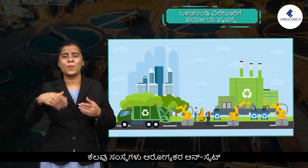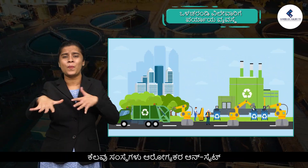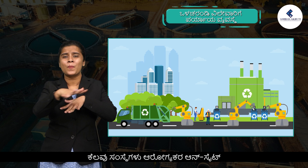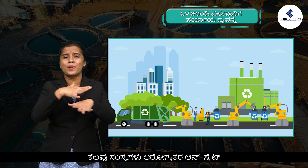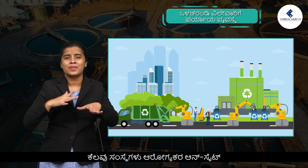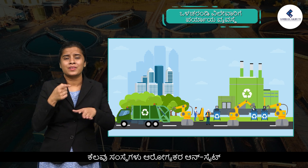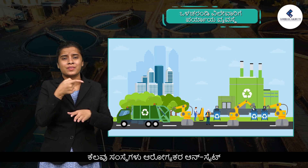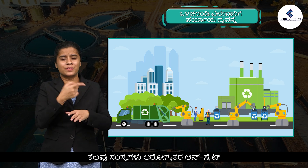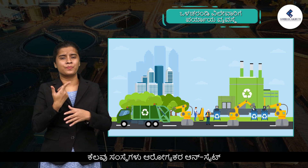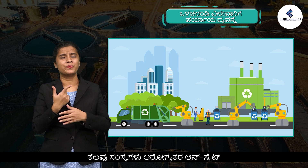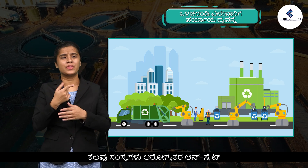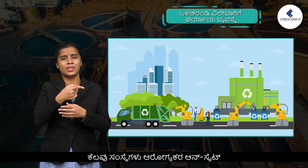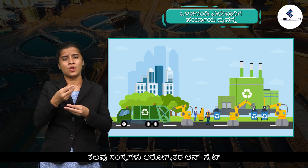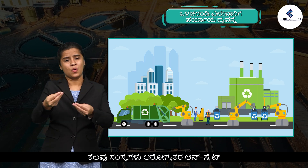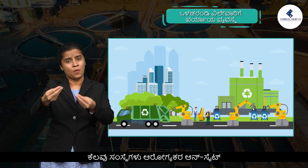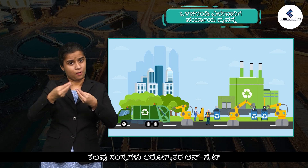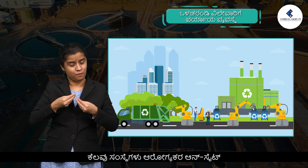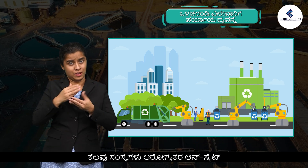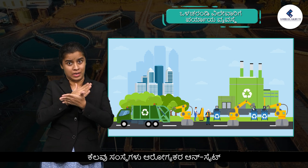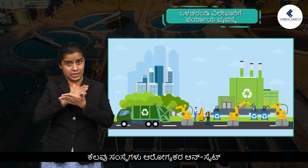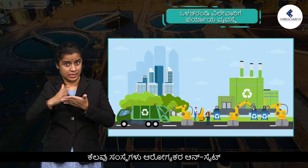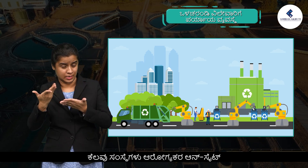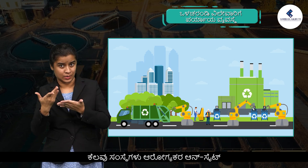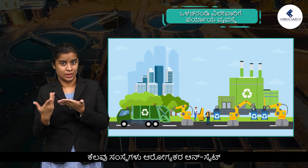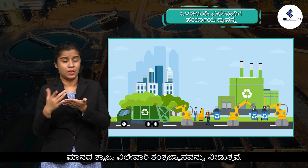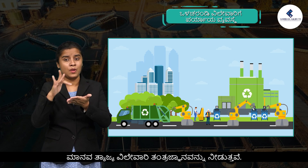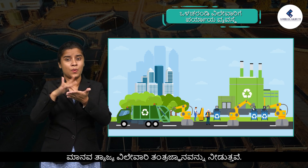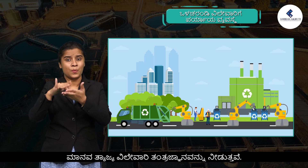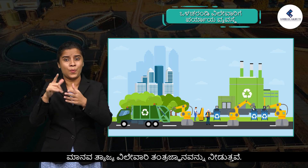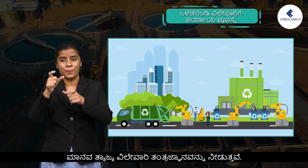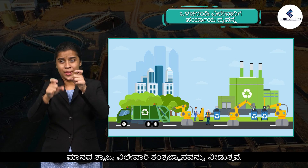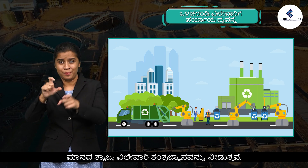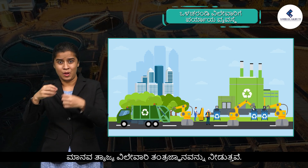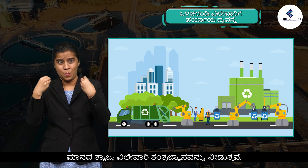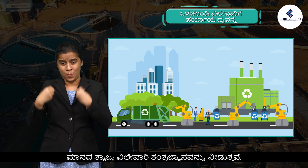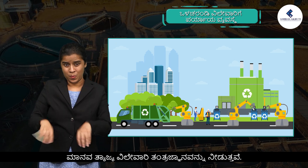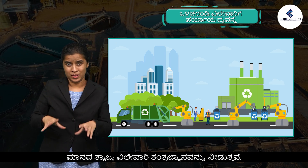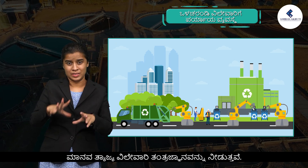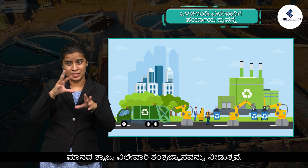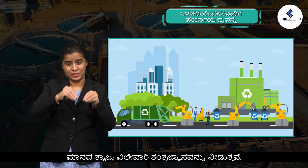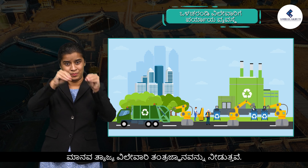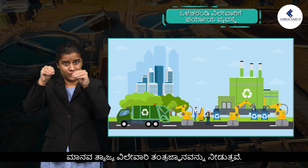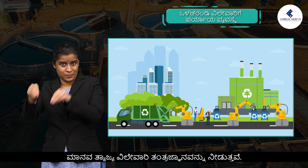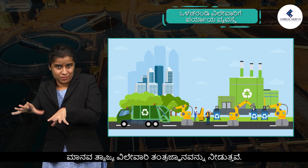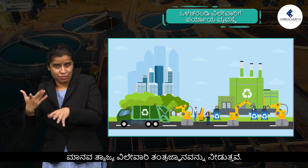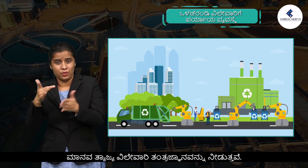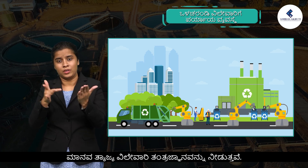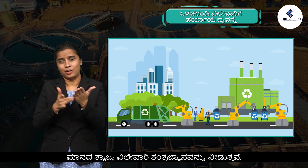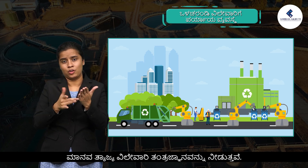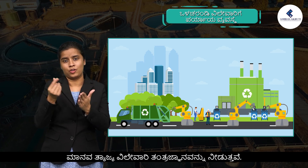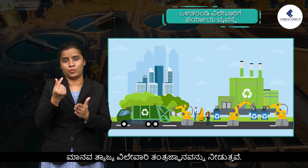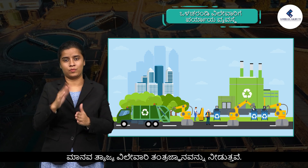ಕೆಲವು ಸಂಸ್ಥೆಗಳು ಆರೋಗ್ಯಕರ ಆನ್-ಸೈಟ್ ಮಾನವ ತ್ಯಾಜ್ಯ ವಿಲೇವಾರಿ